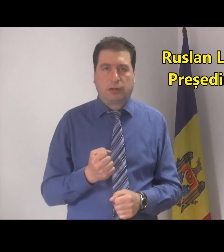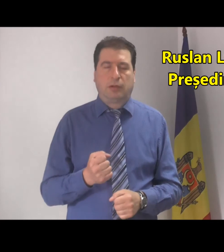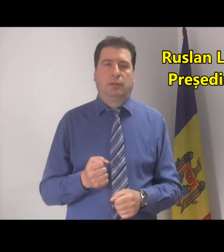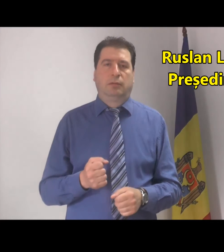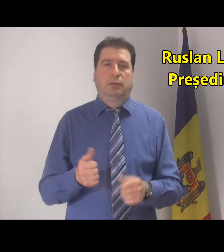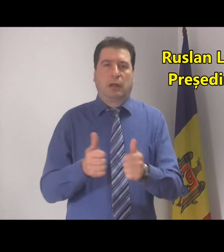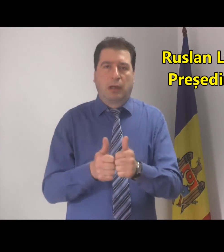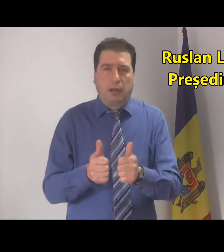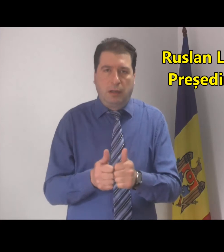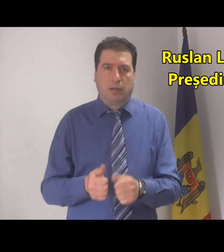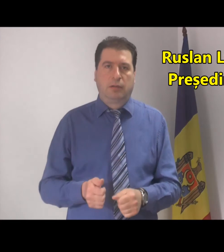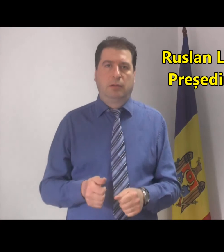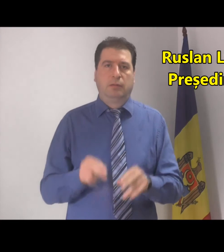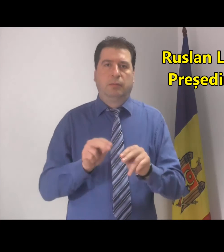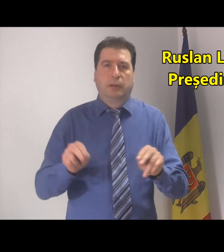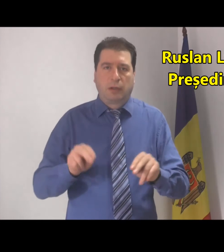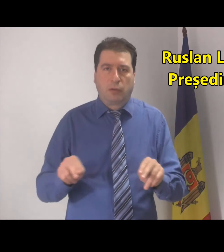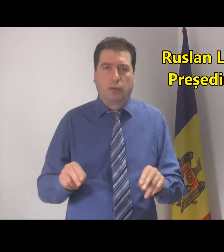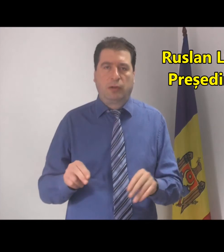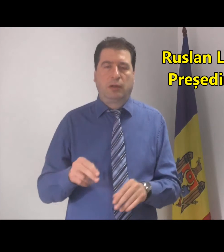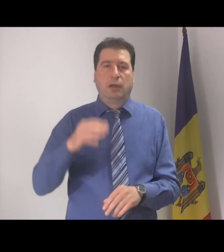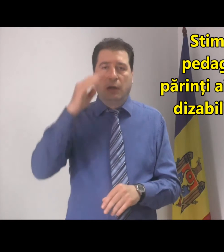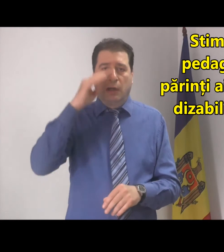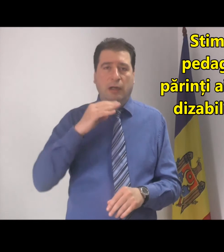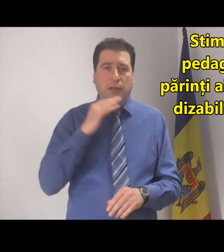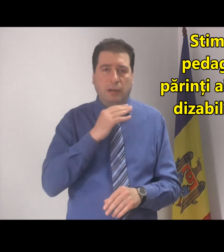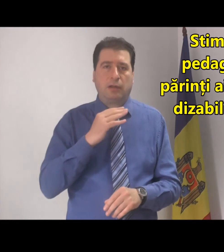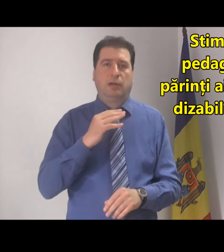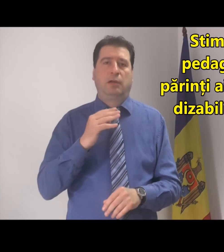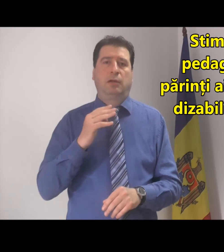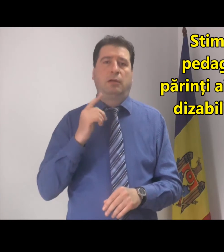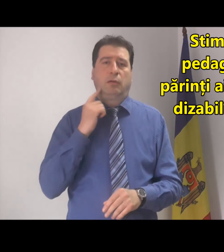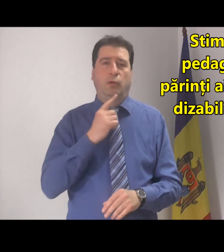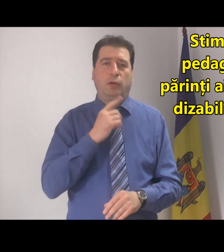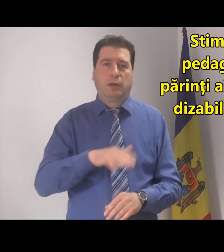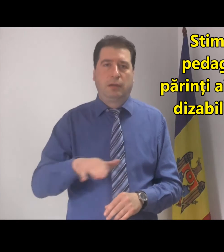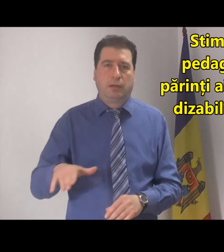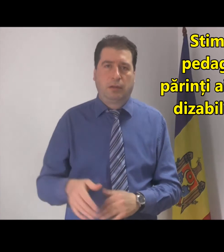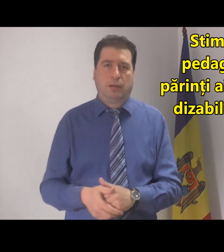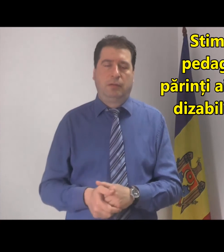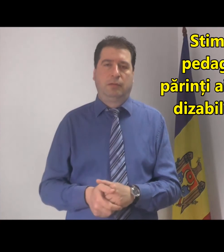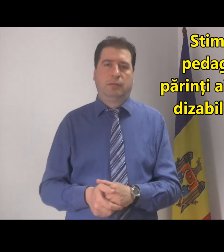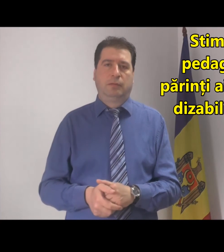Pietruțeala, alege, pedagogie, rachetele, luchete de